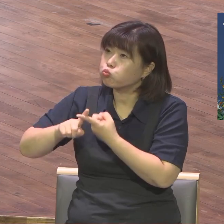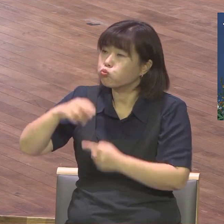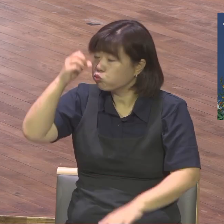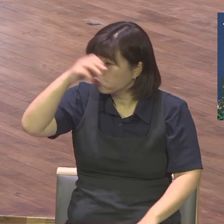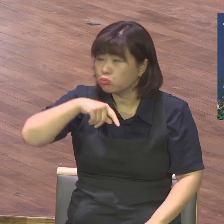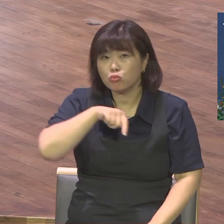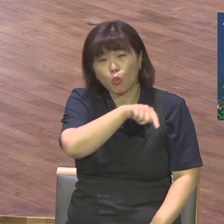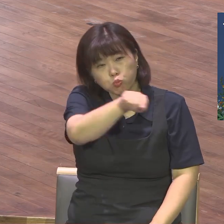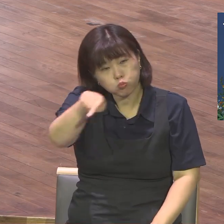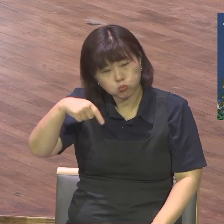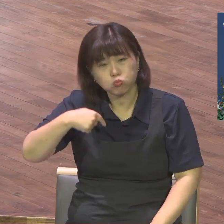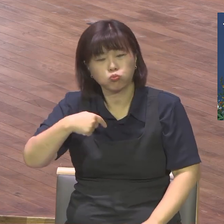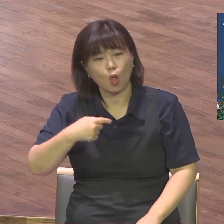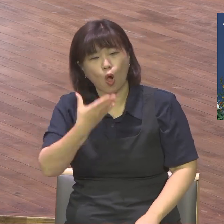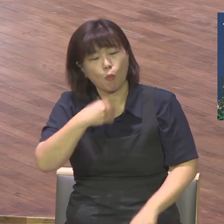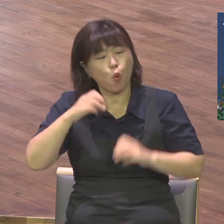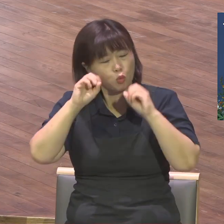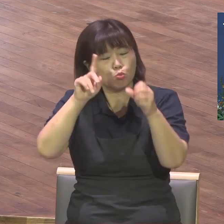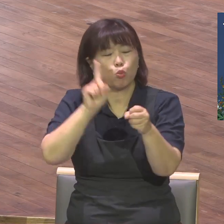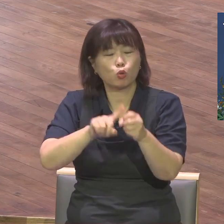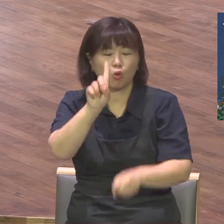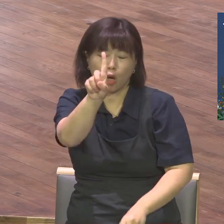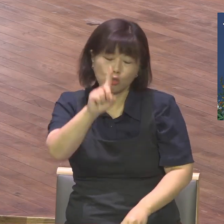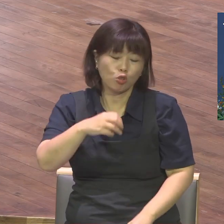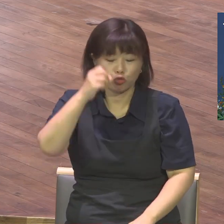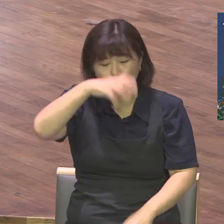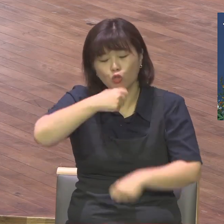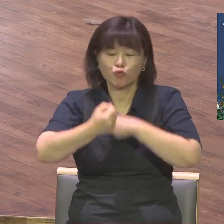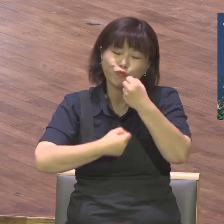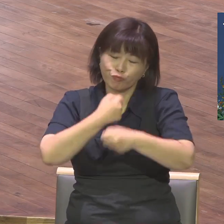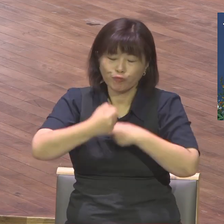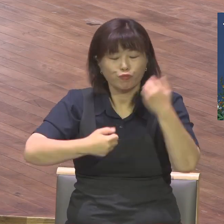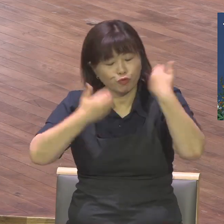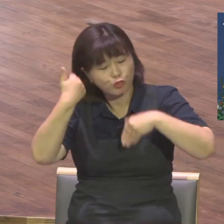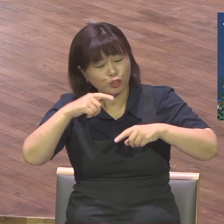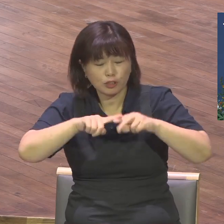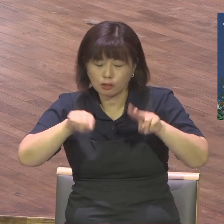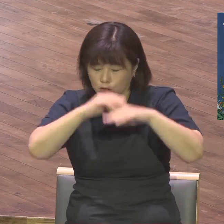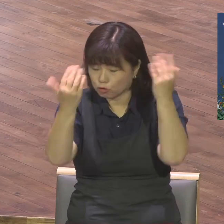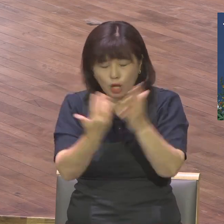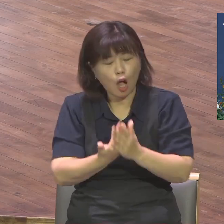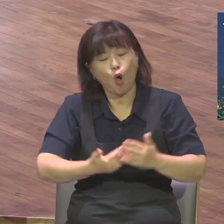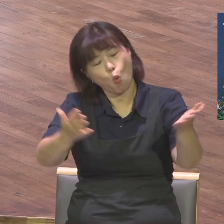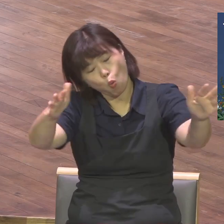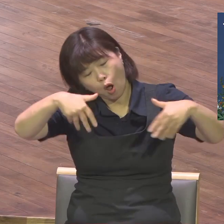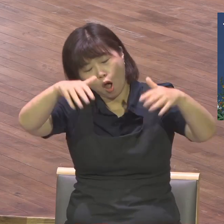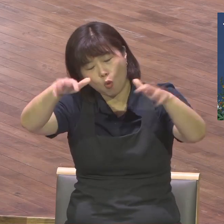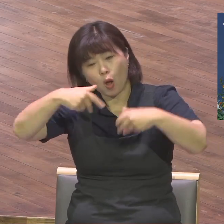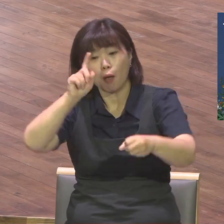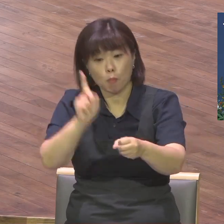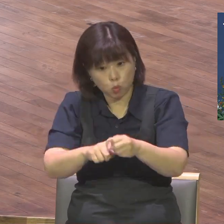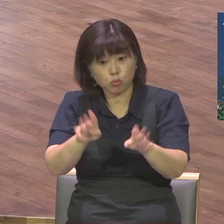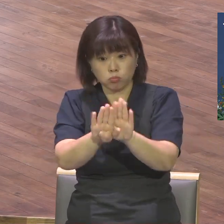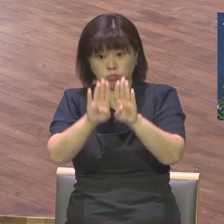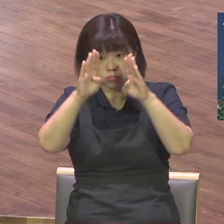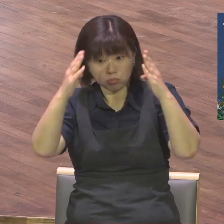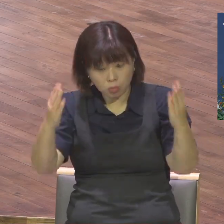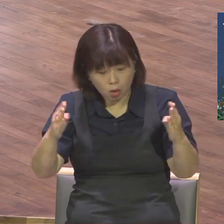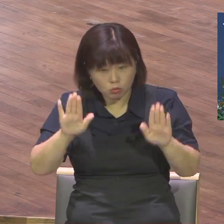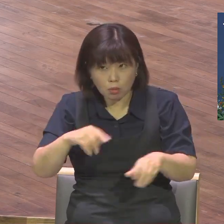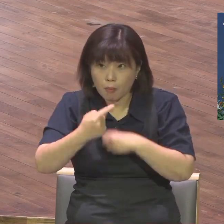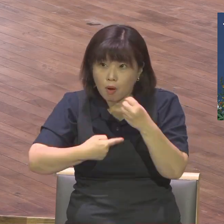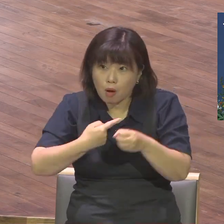어떻게 강수호민들이 끌어모읍니까? 우리가 지금 물론 뭐 복지관 다 하고 하지만은 이게 실제적으로